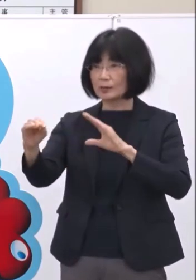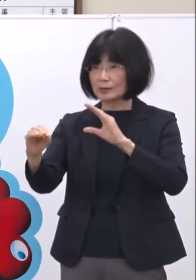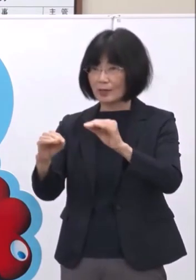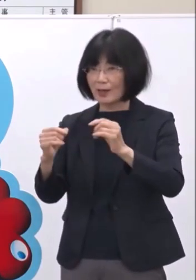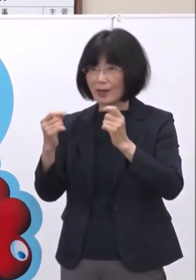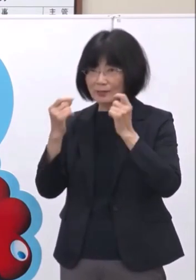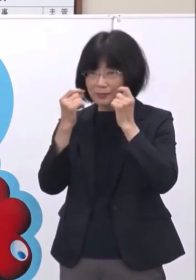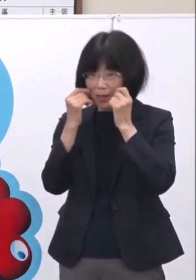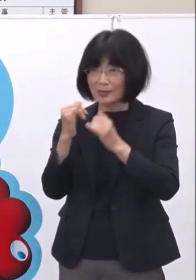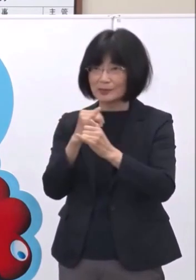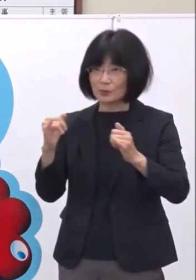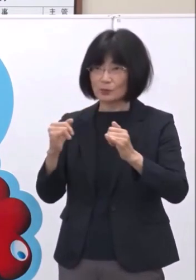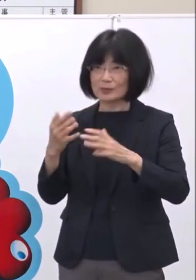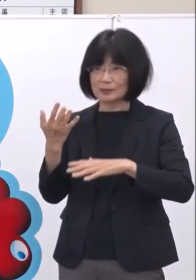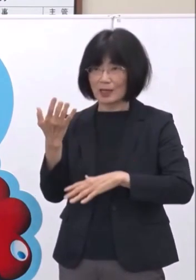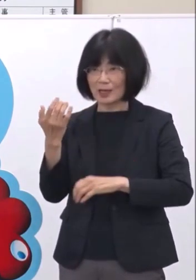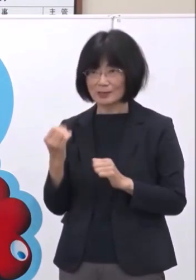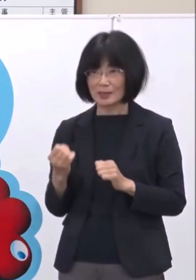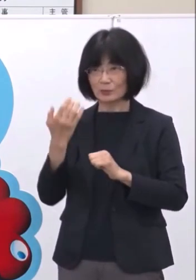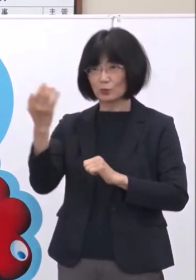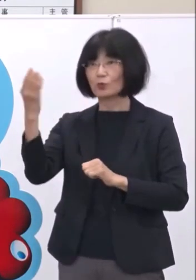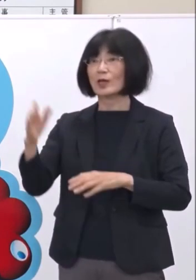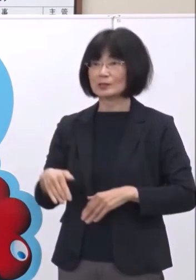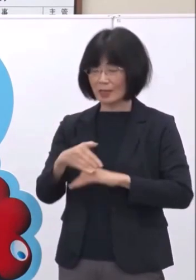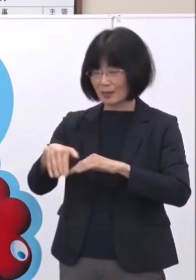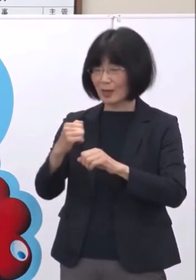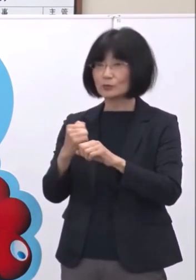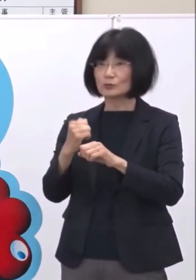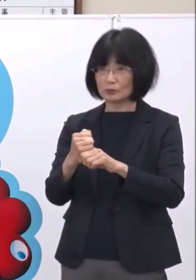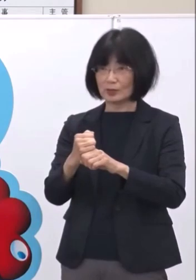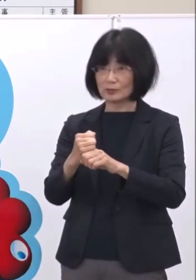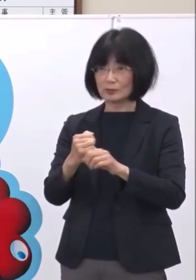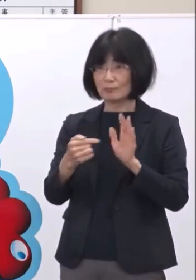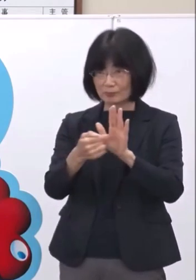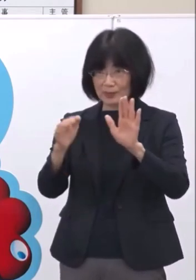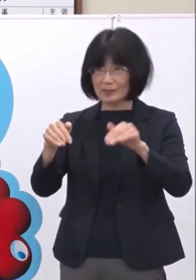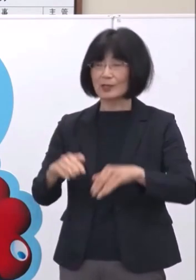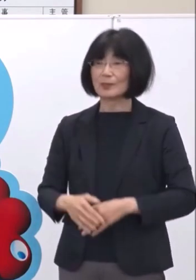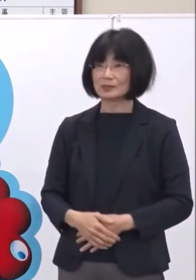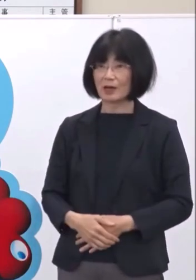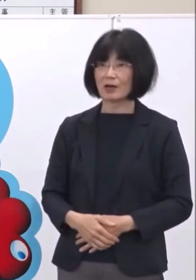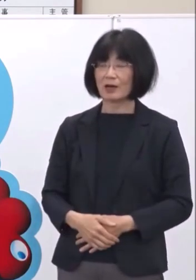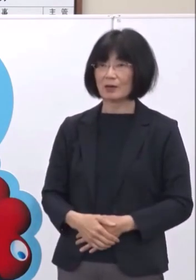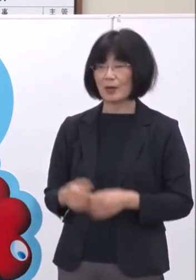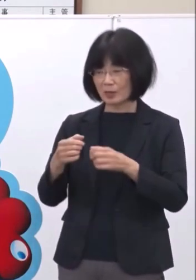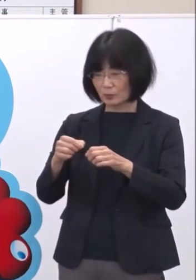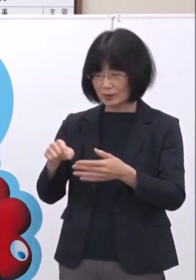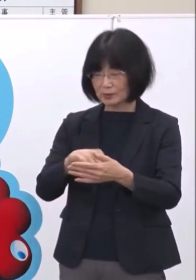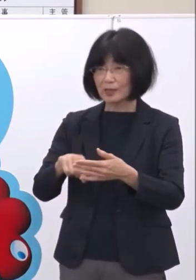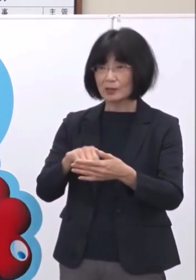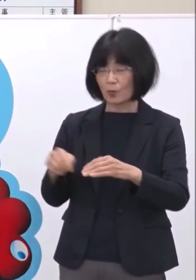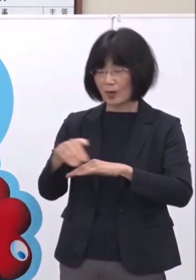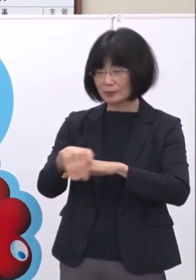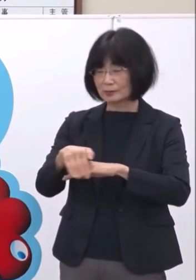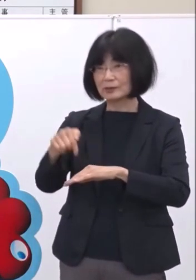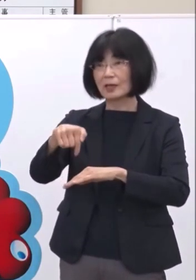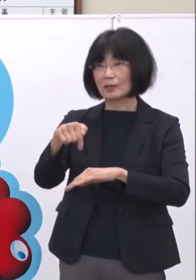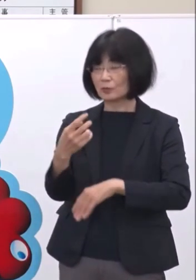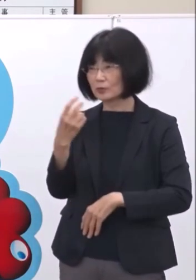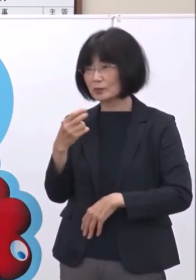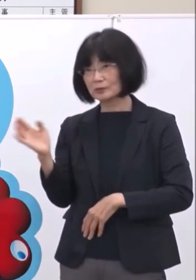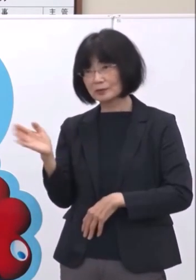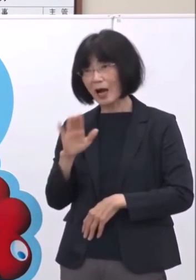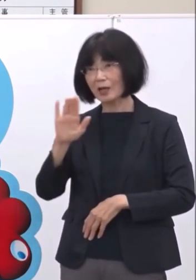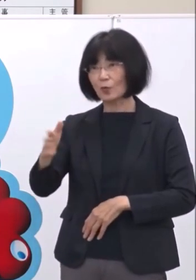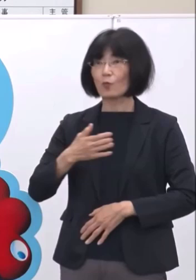を想定して、今計画を策定していると、いうことが報じられています。で、詳しくはその計画をチェックしてから